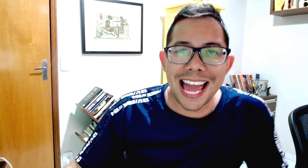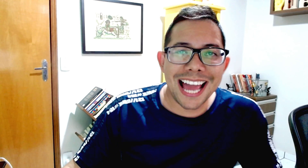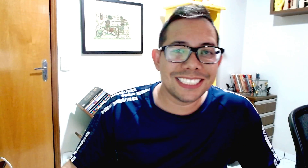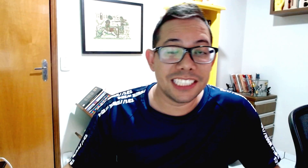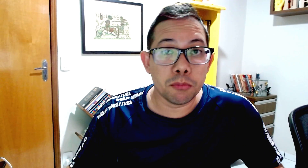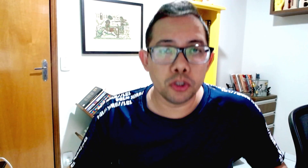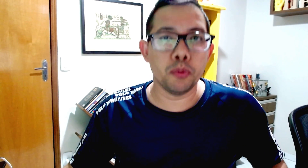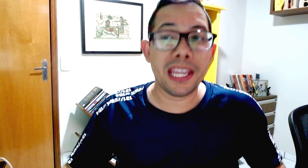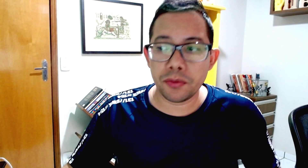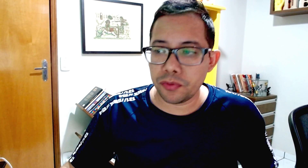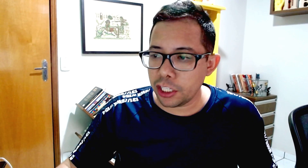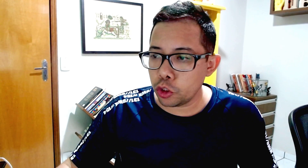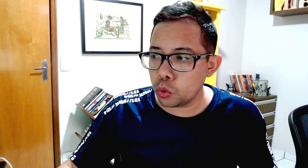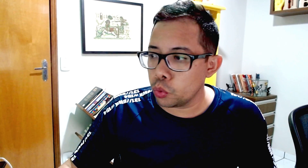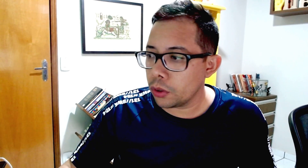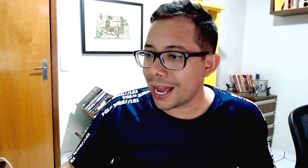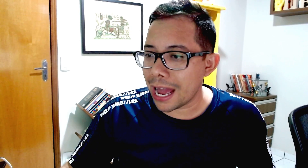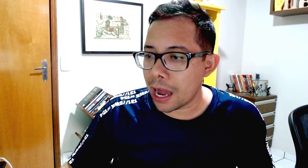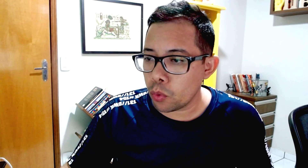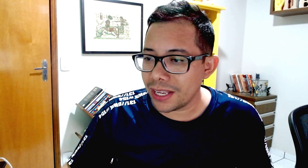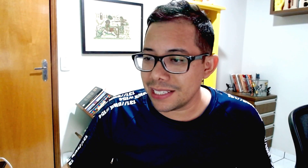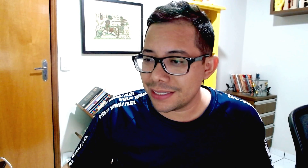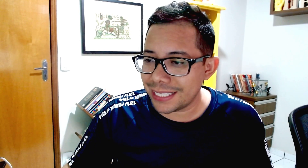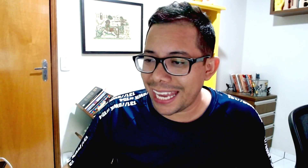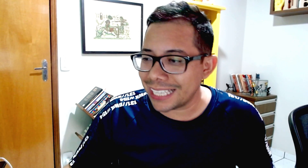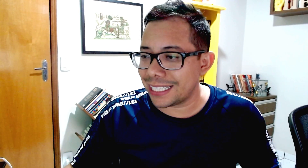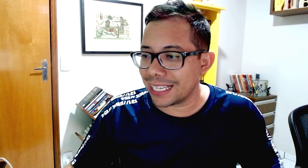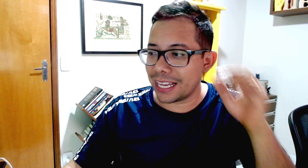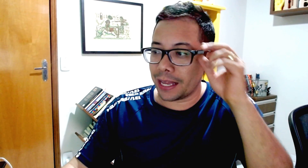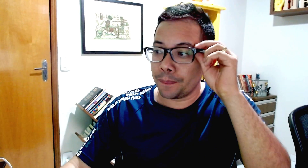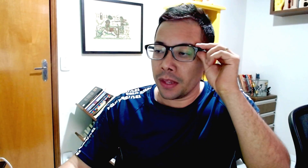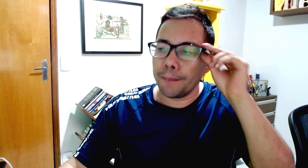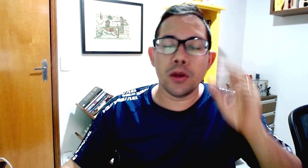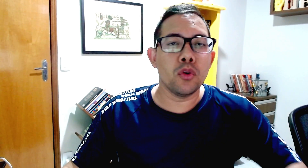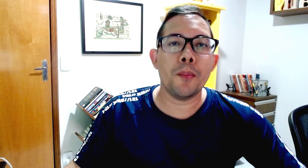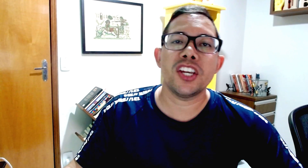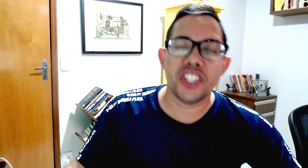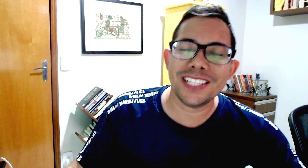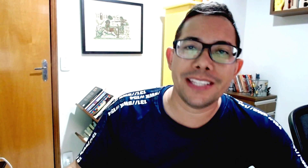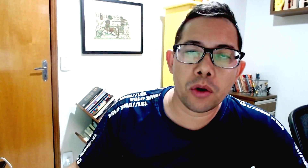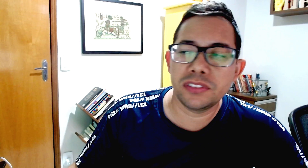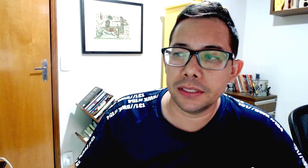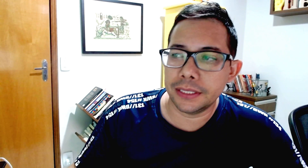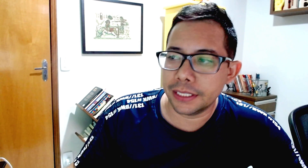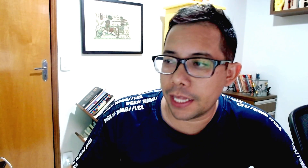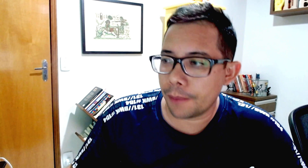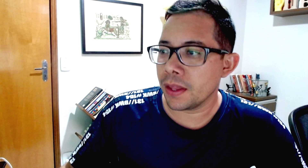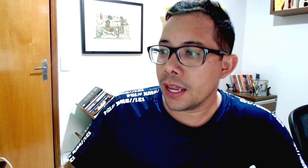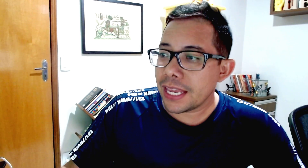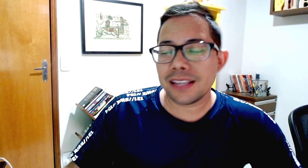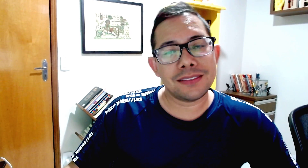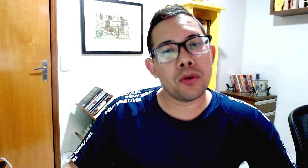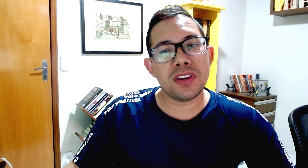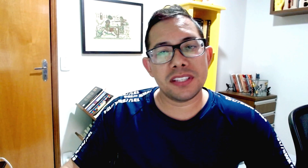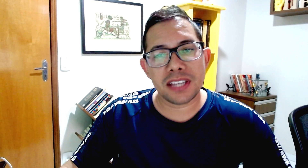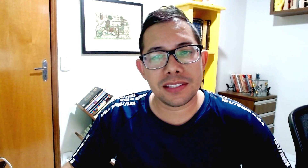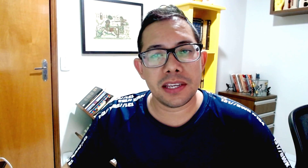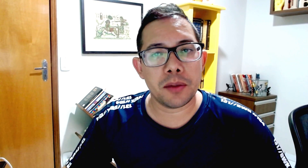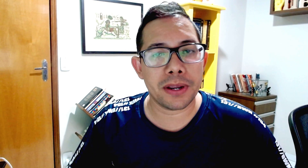Olá, seja muito bem-vindo ao Esquenta. Meu nome é Gesiel Santana. E aí, talvez você já esteja